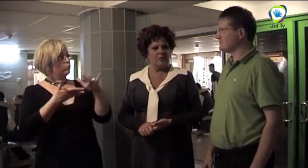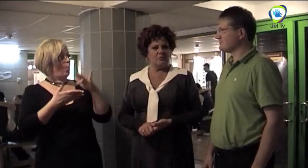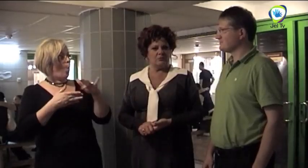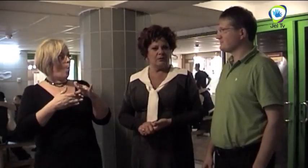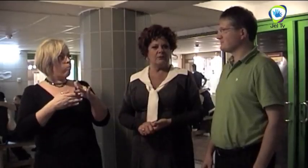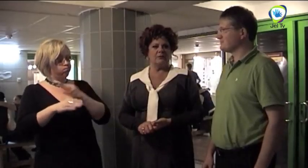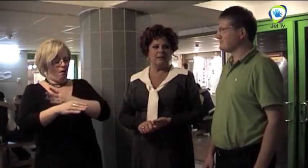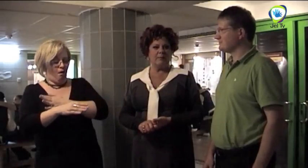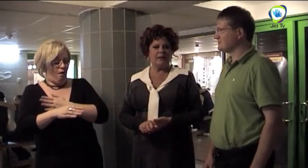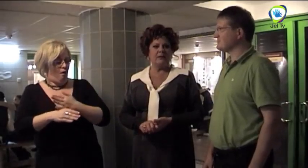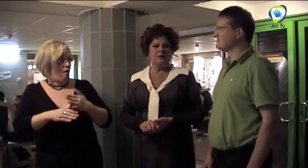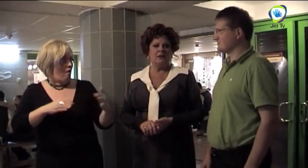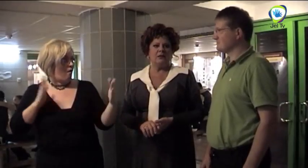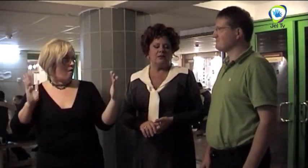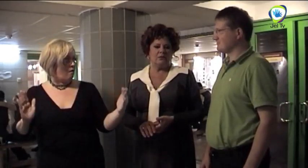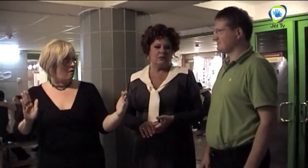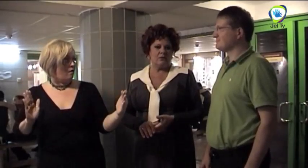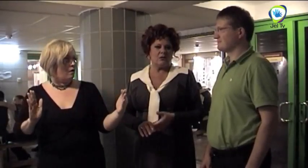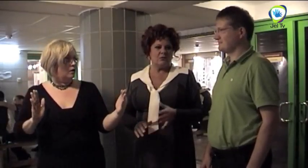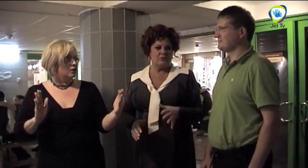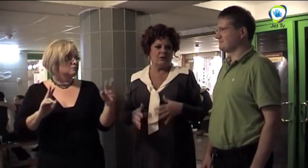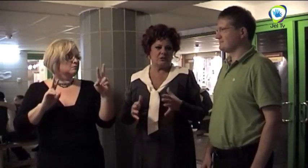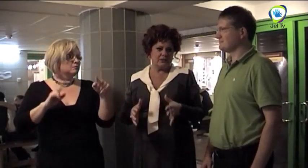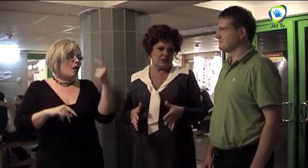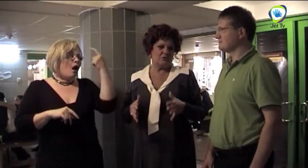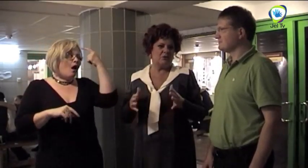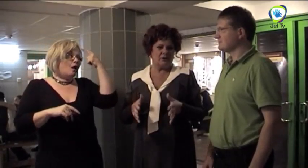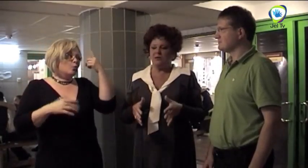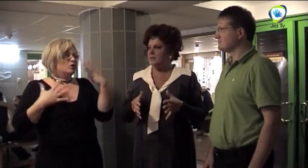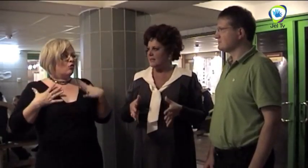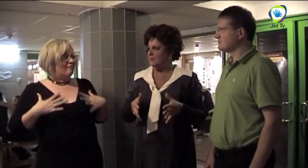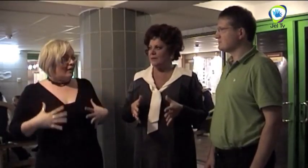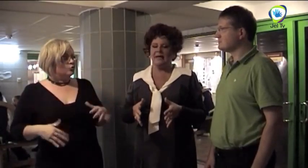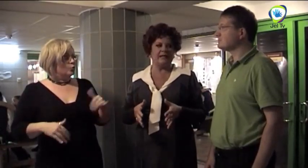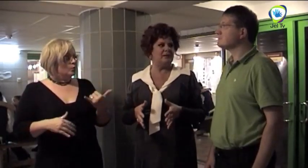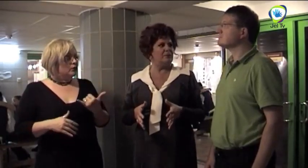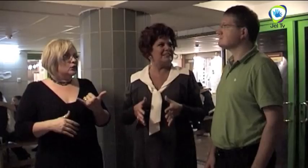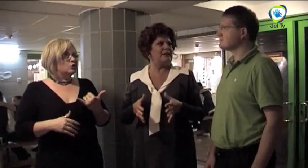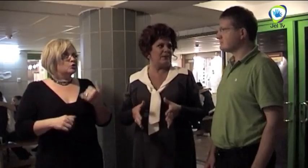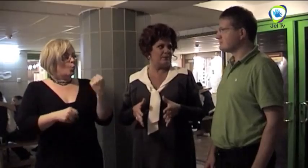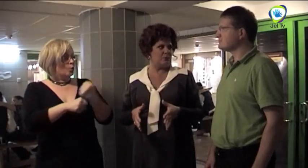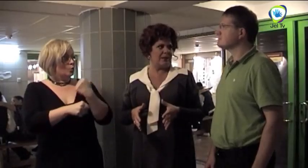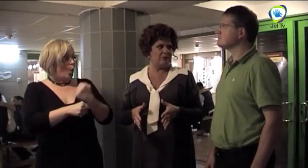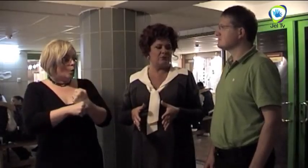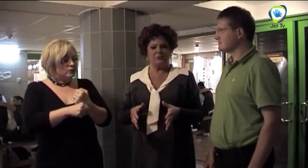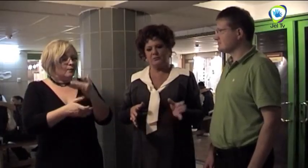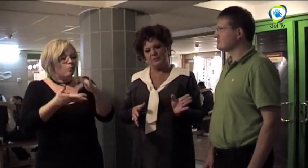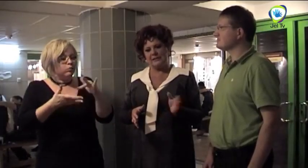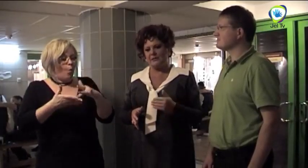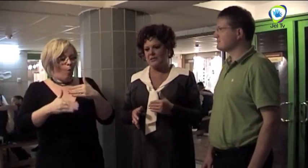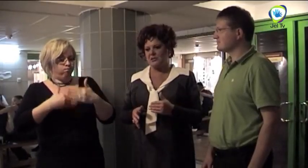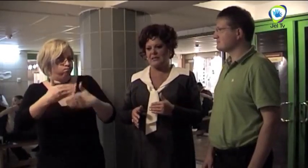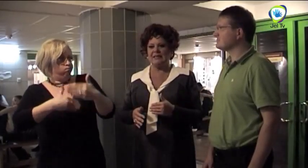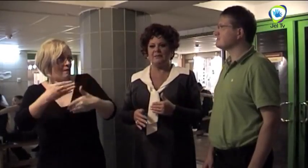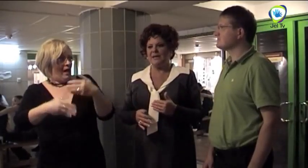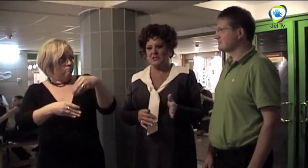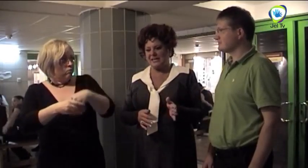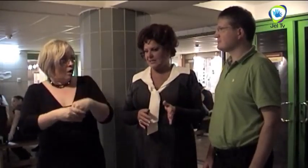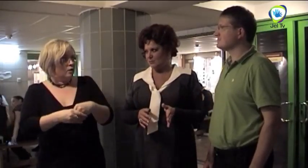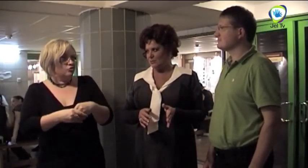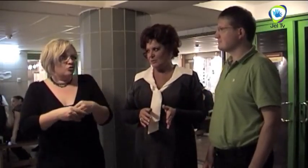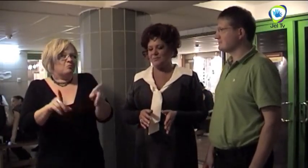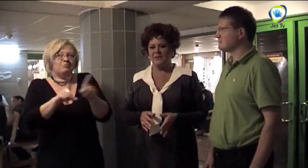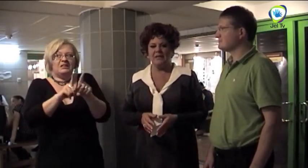zajlik, akkor tulajdonképpen az agyunk és a testünk arra a szerepre áll, amit éppen próbálunk. Attól függetlenül, hogy esténként